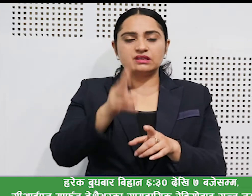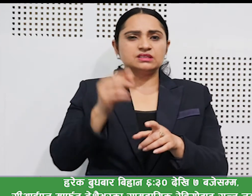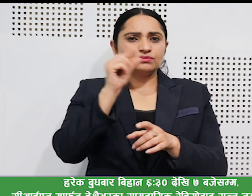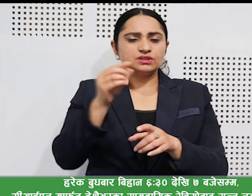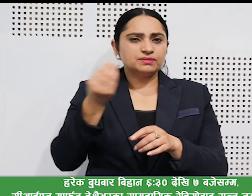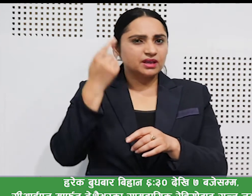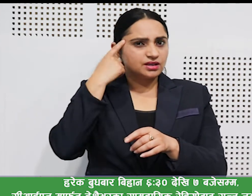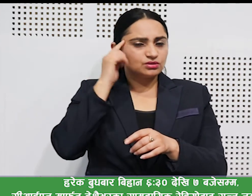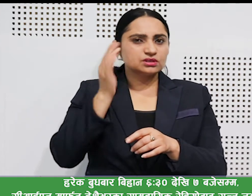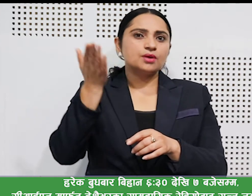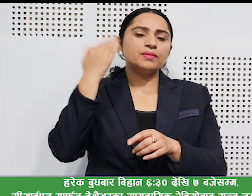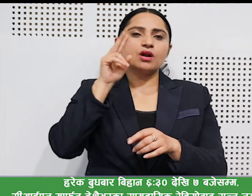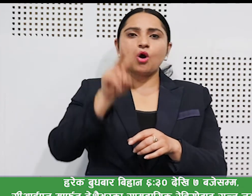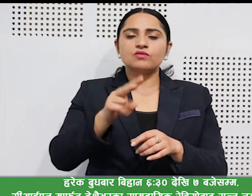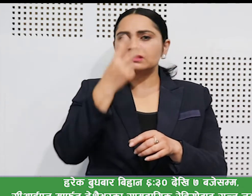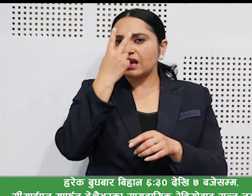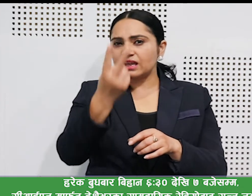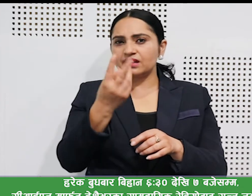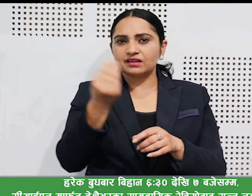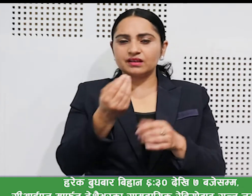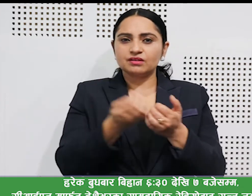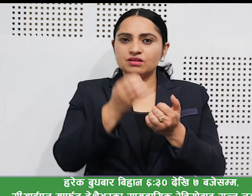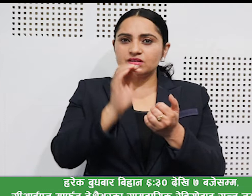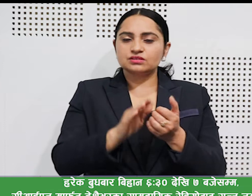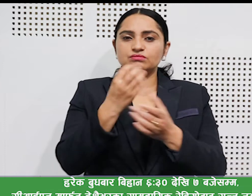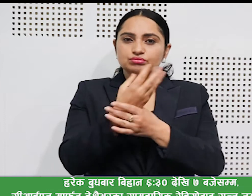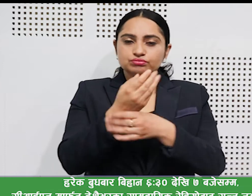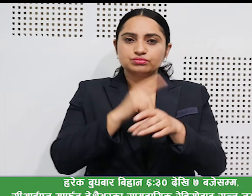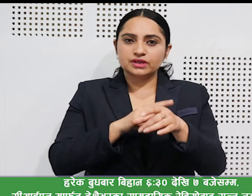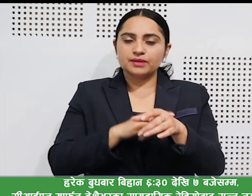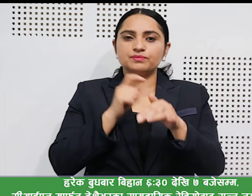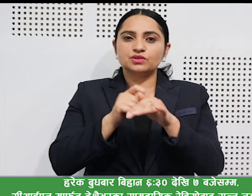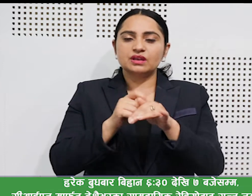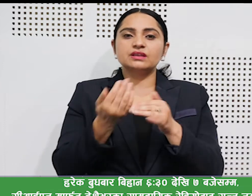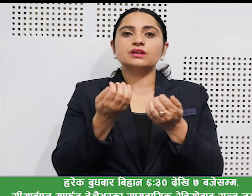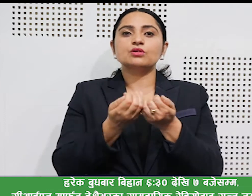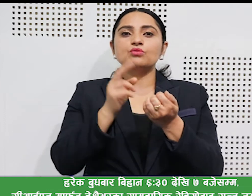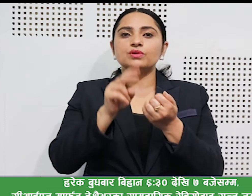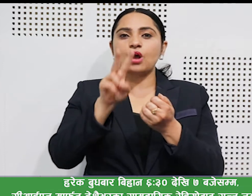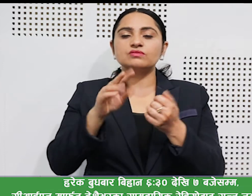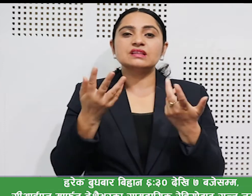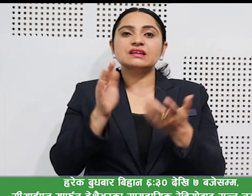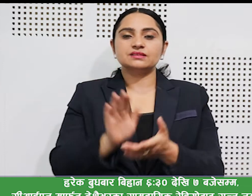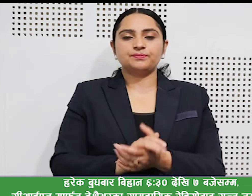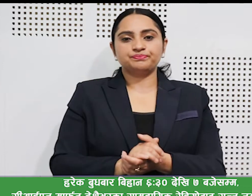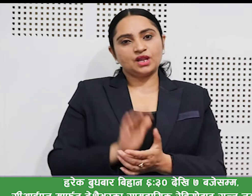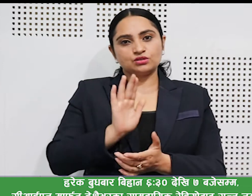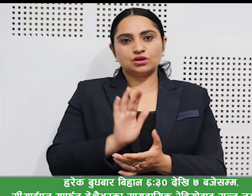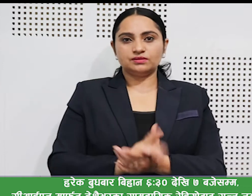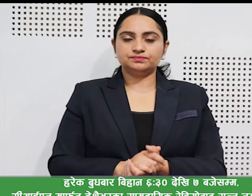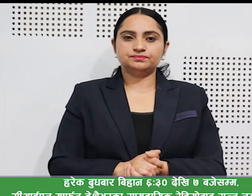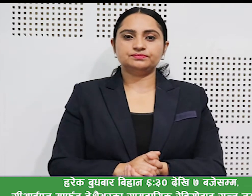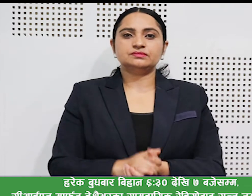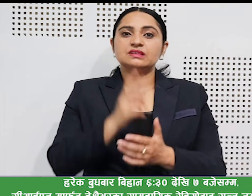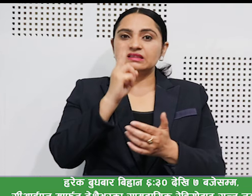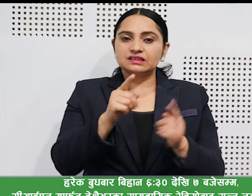छ? पुराना विगतका अवस्थाहरू देखेर केही गर्न सकिने, विपदको लागि तयारी हामीले केही गर्नुपर्ने अवस्था केही छ? हजुर,